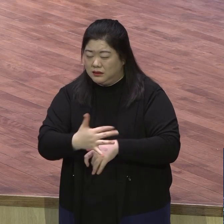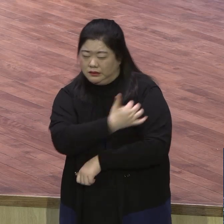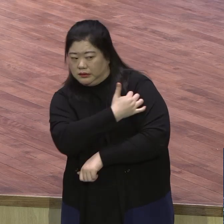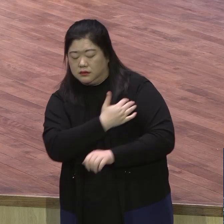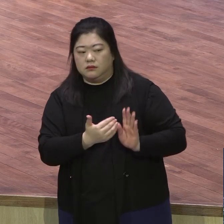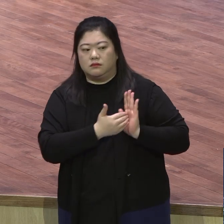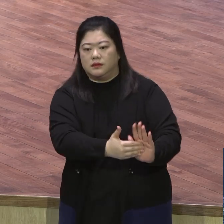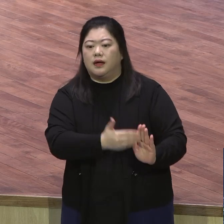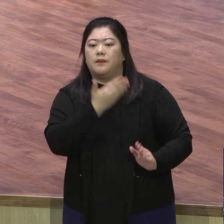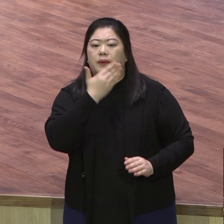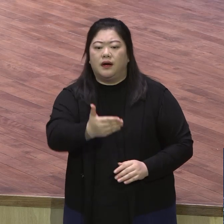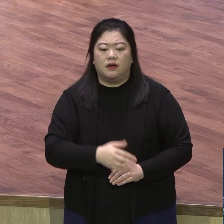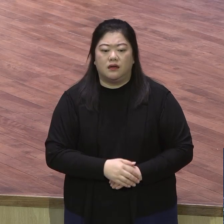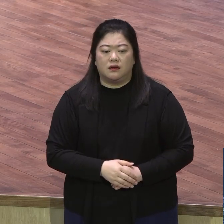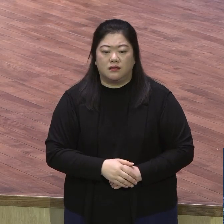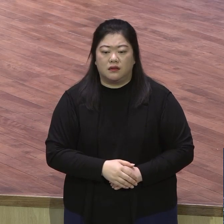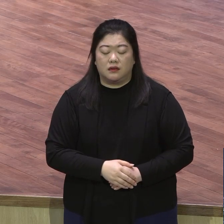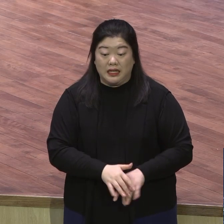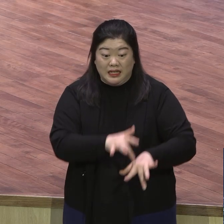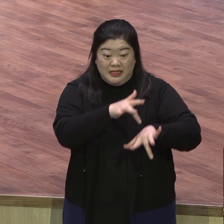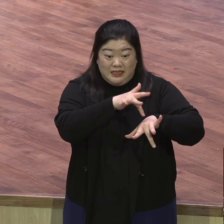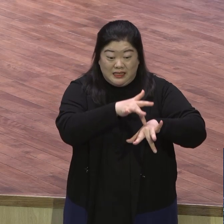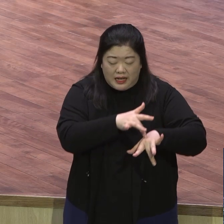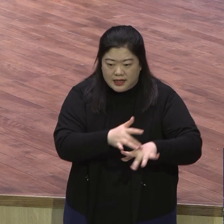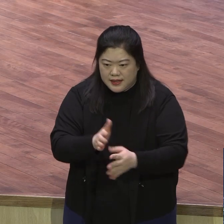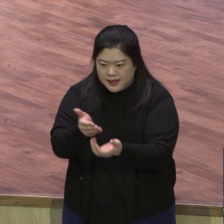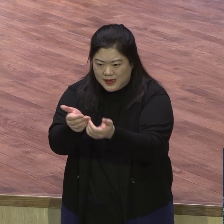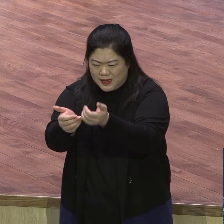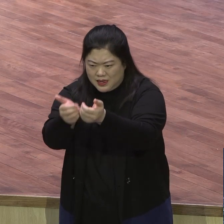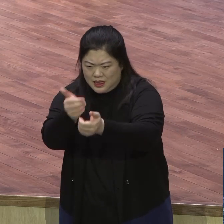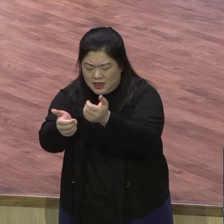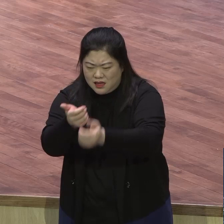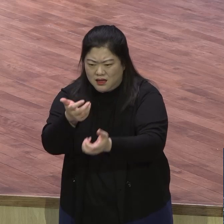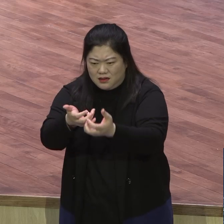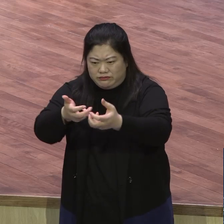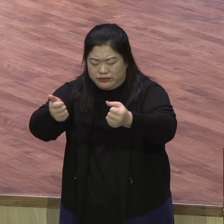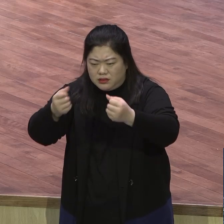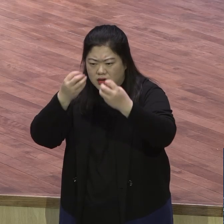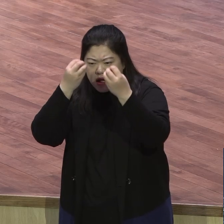계속해서 사단은 사람과의 관계를 이간식 오해식에 갈라놓게 만들어버려요.